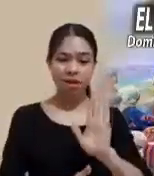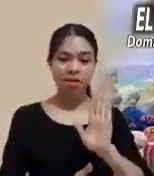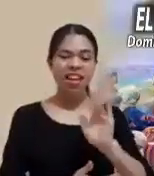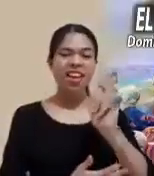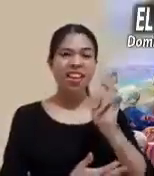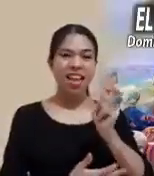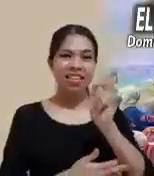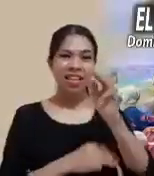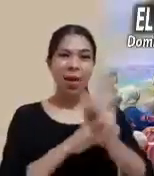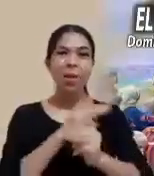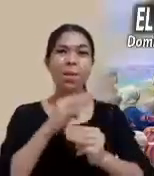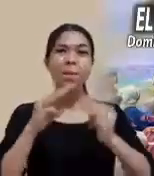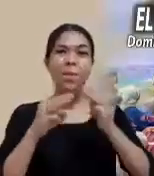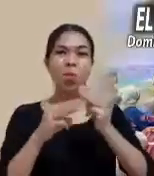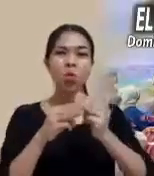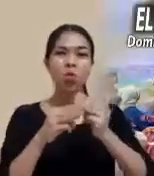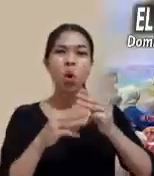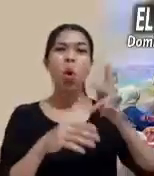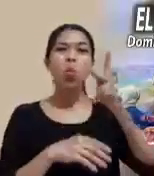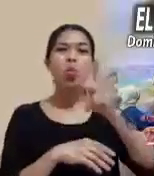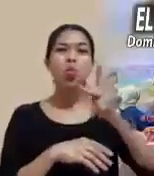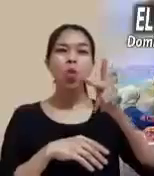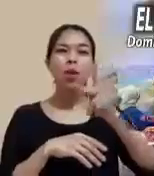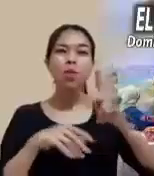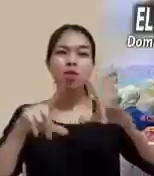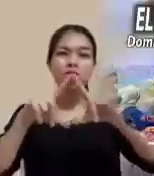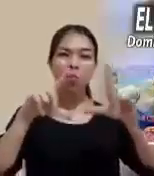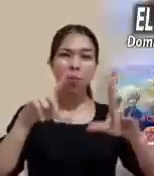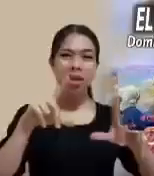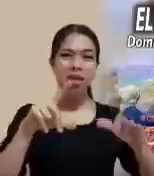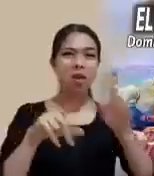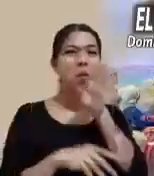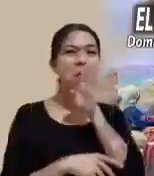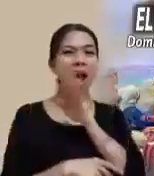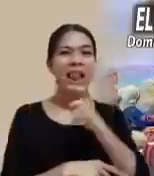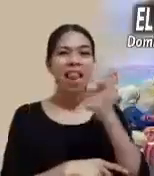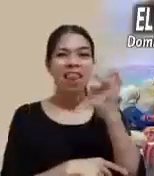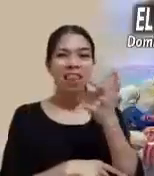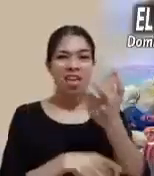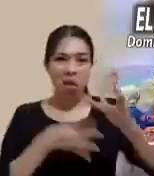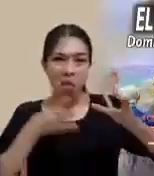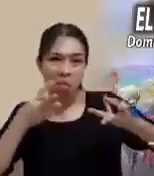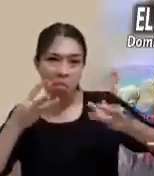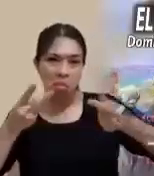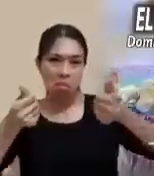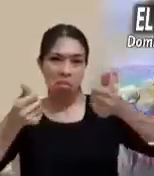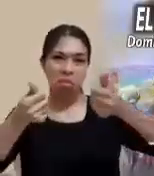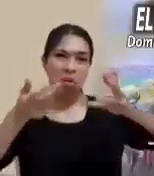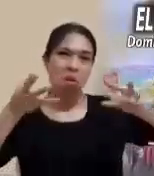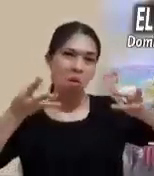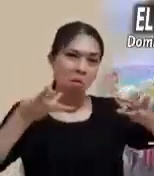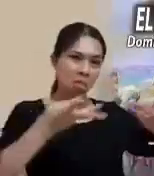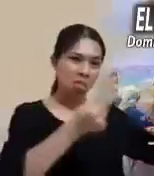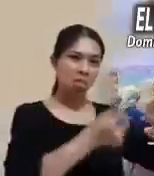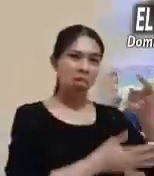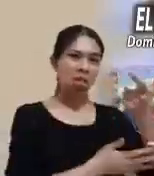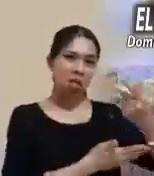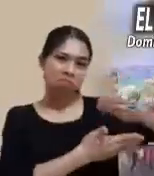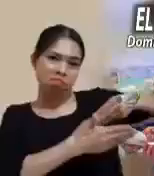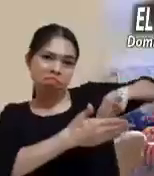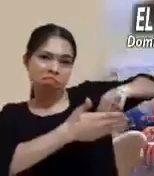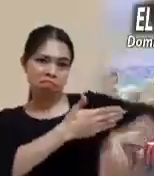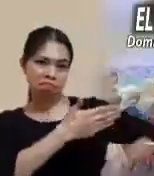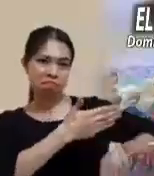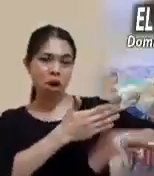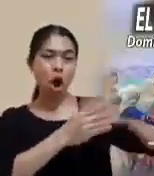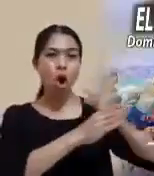del progreso de nuestros pueblos es la corrupción, el mal uso de los recursos públicos, incluso de